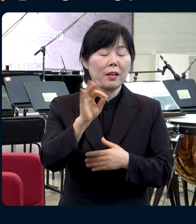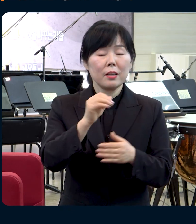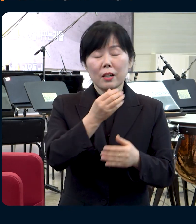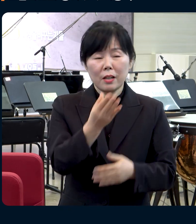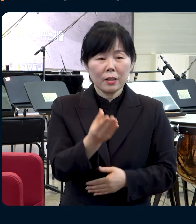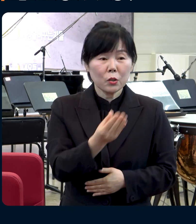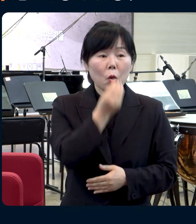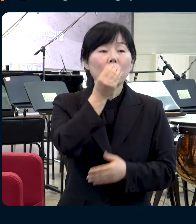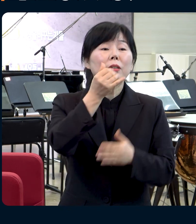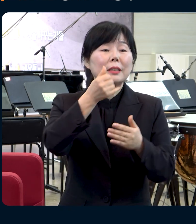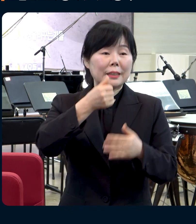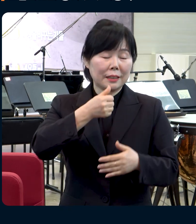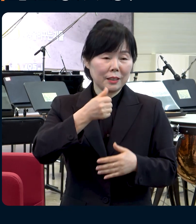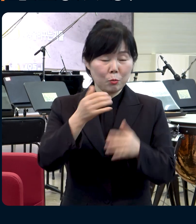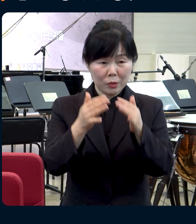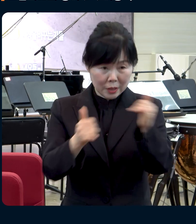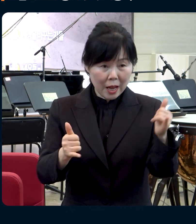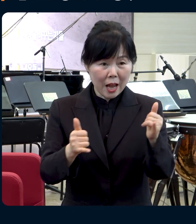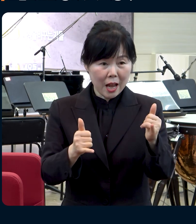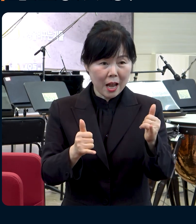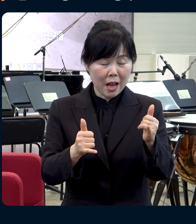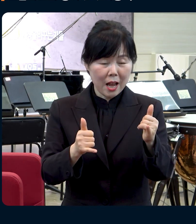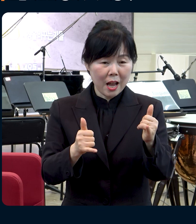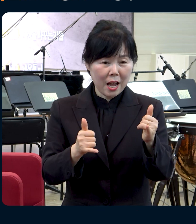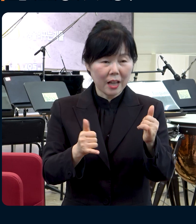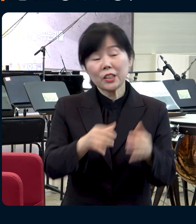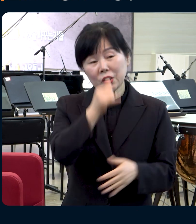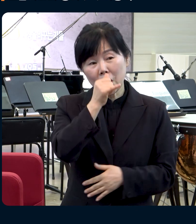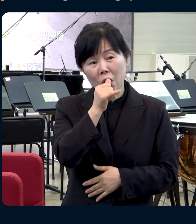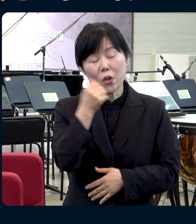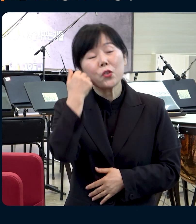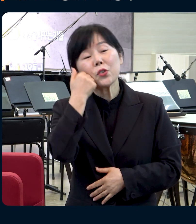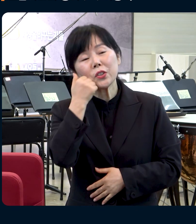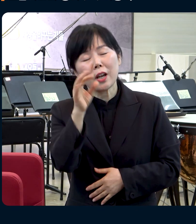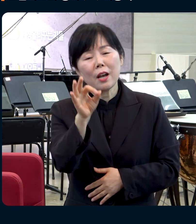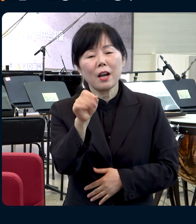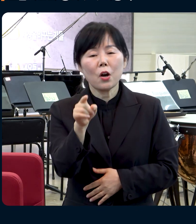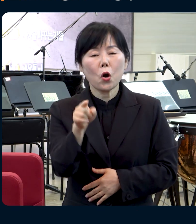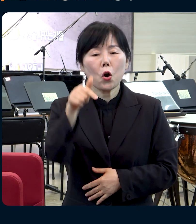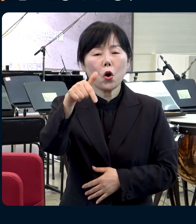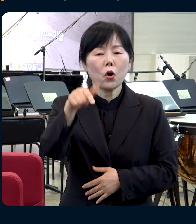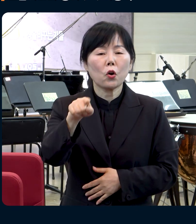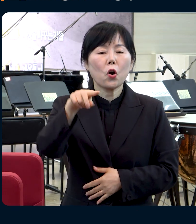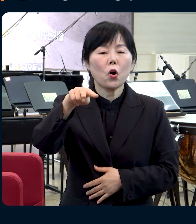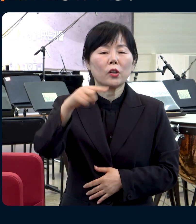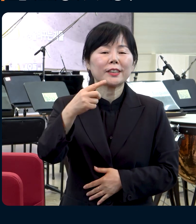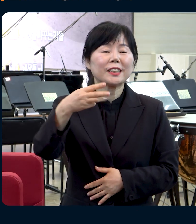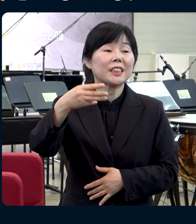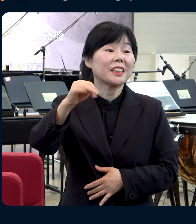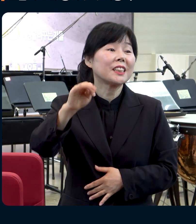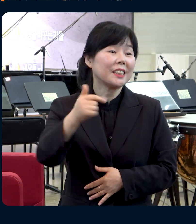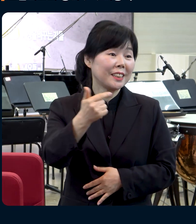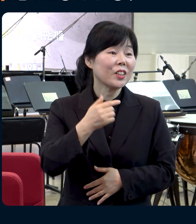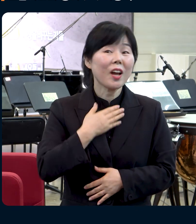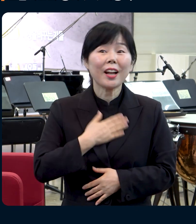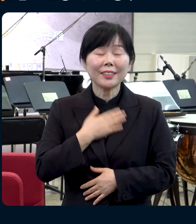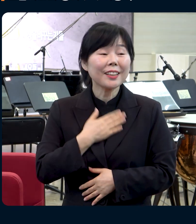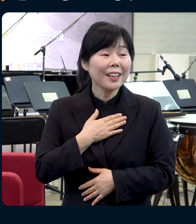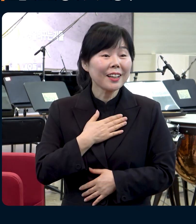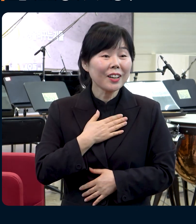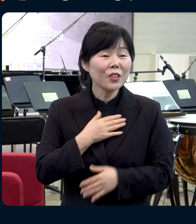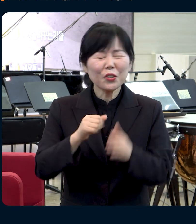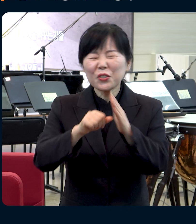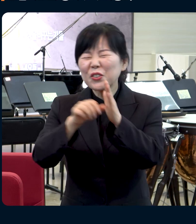큰 업적과 아름다운 인격을 가진 분이 있습니다. 이분이 어거스틴이라는 분이에요. 누구라고요?